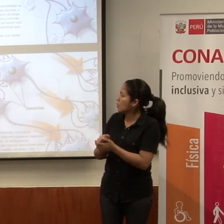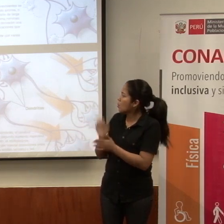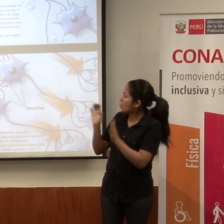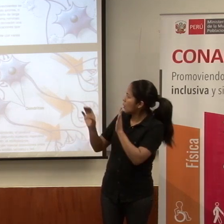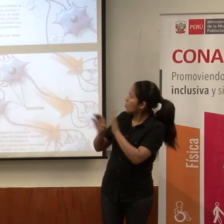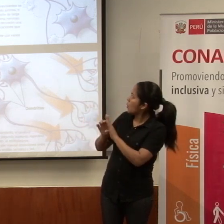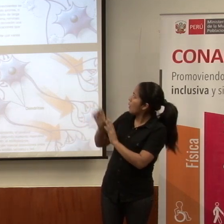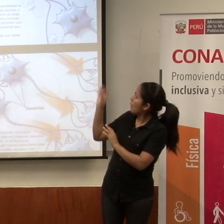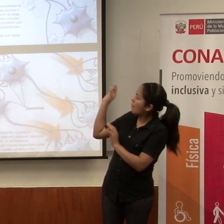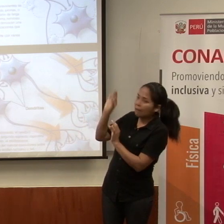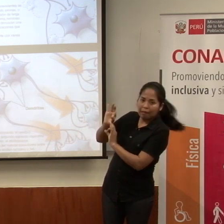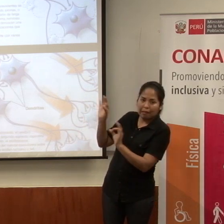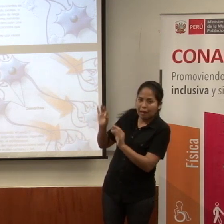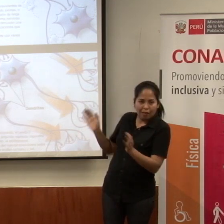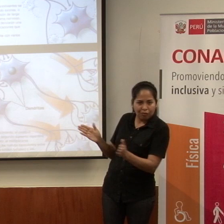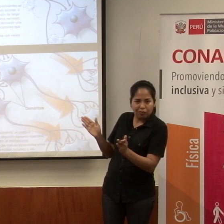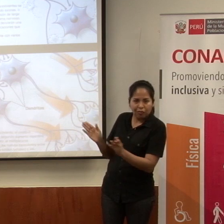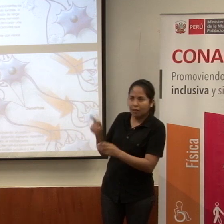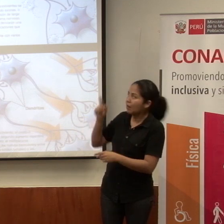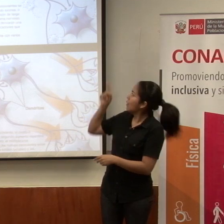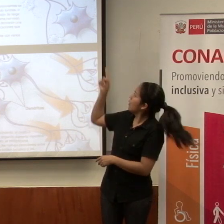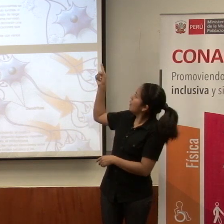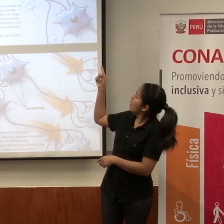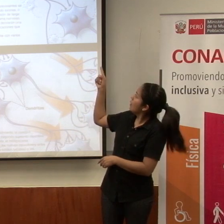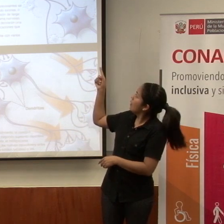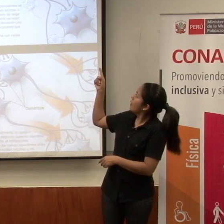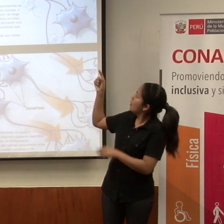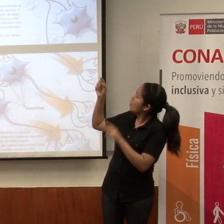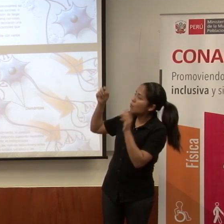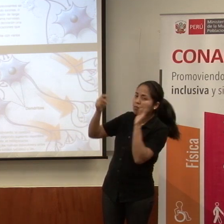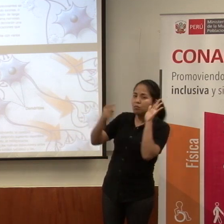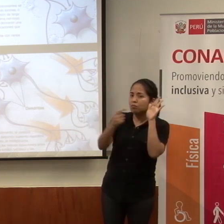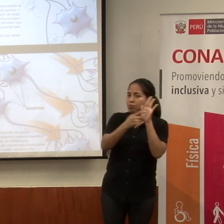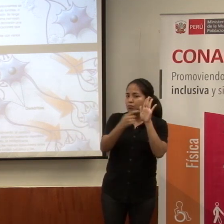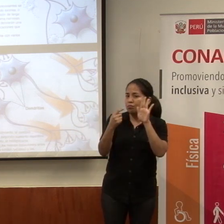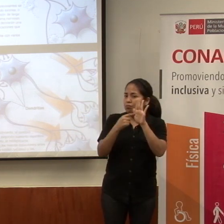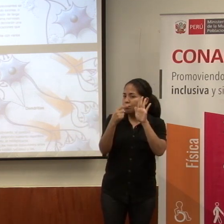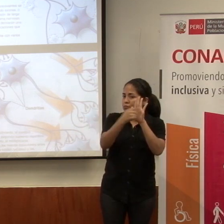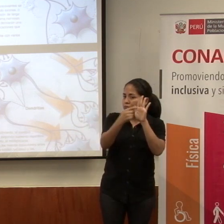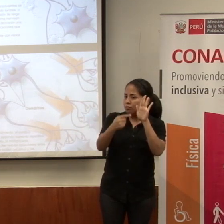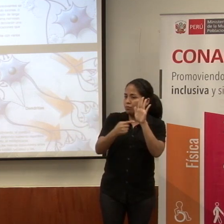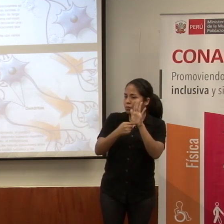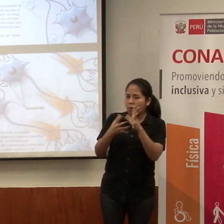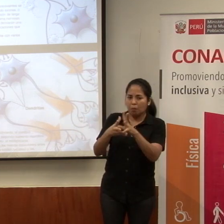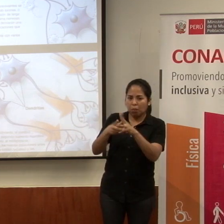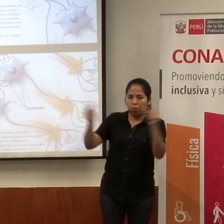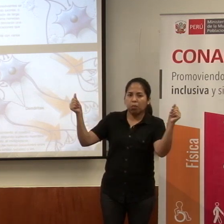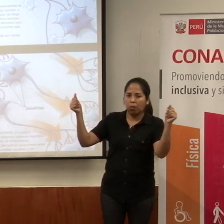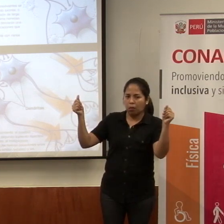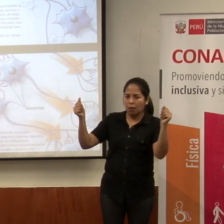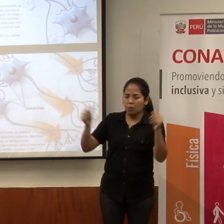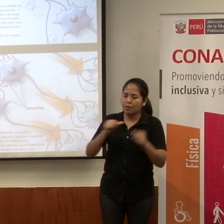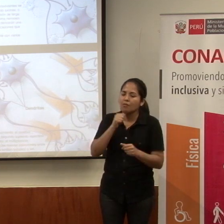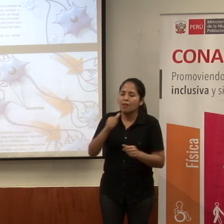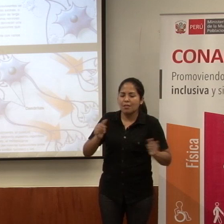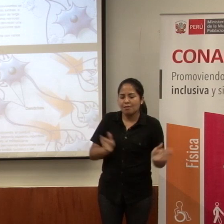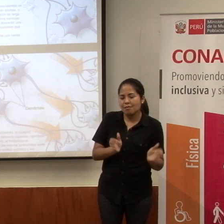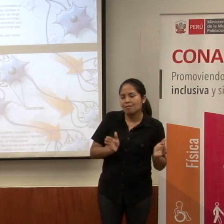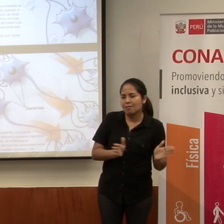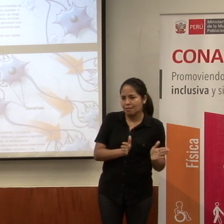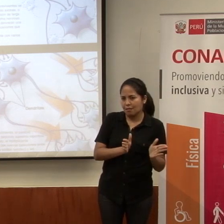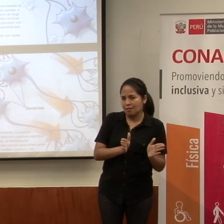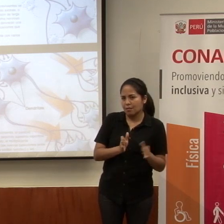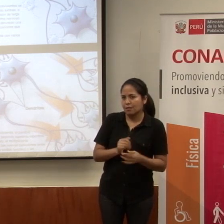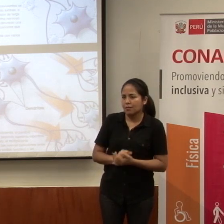son estimuladas, ustedes ven unas neuronas arriba en puntos, en el cuadrante superior izquierdo, desaparecen. Ese es el proceso de aptosis